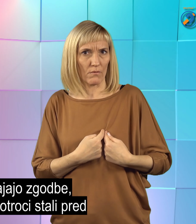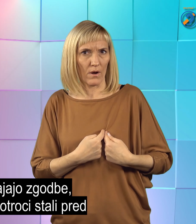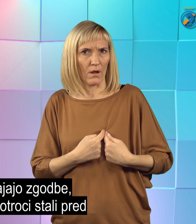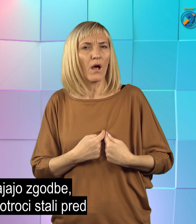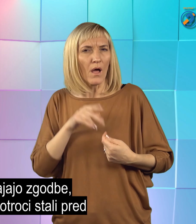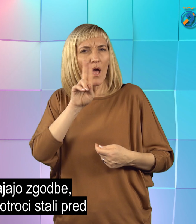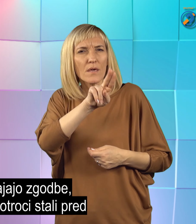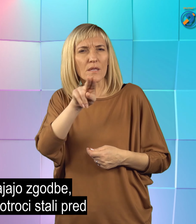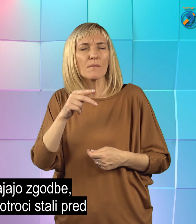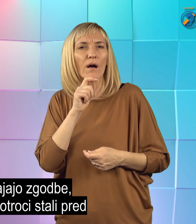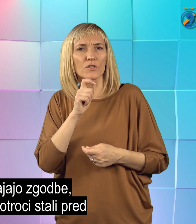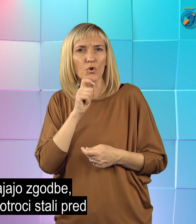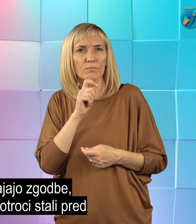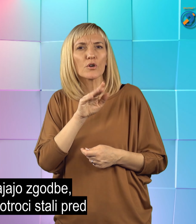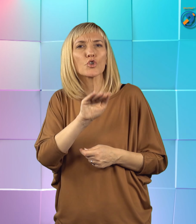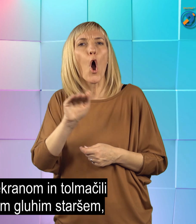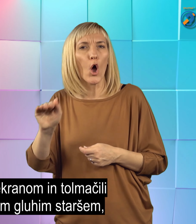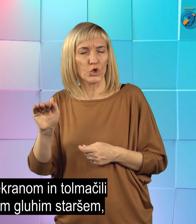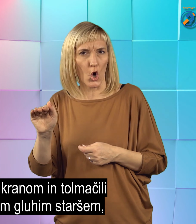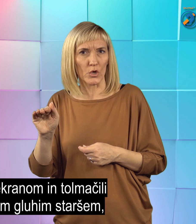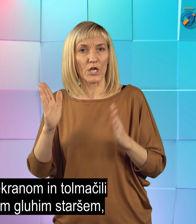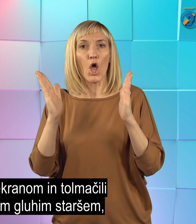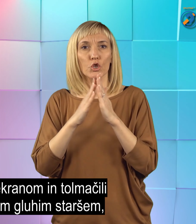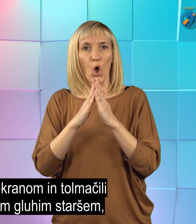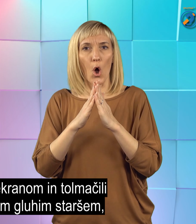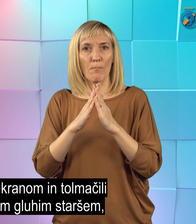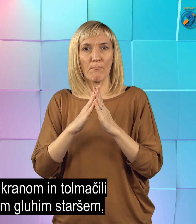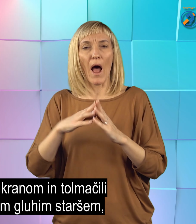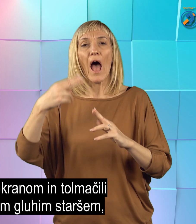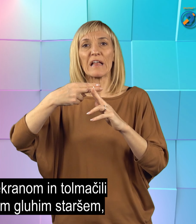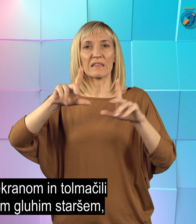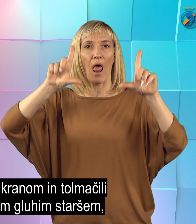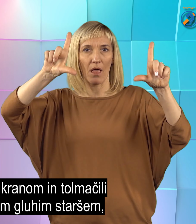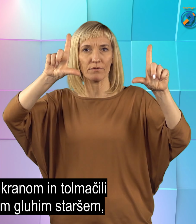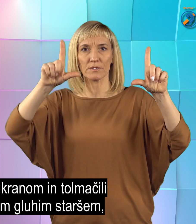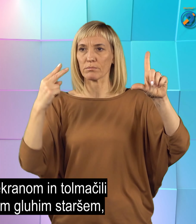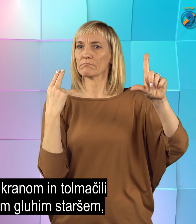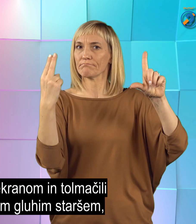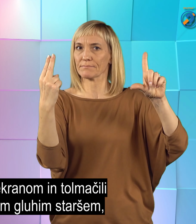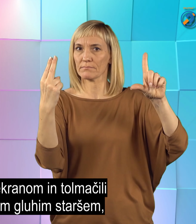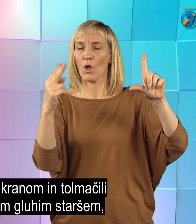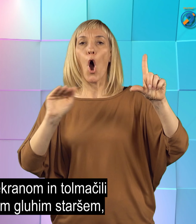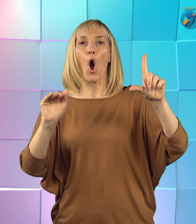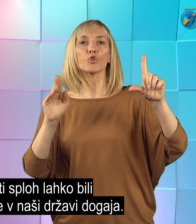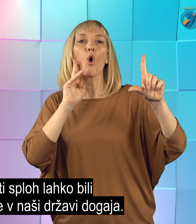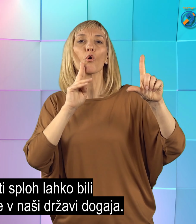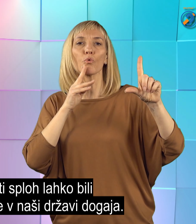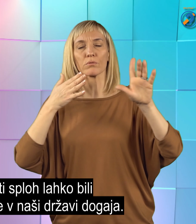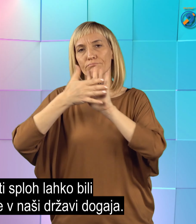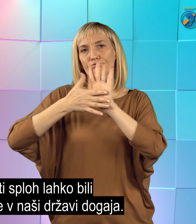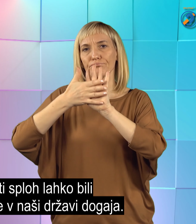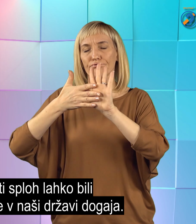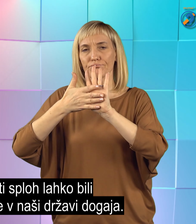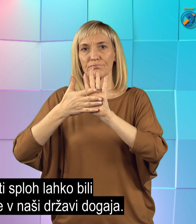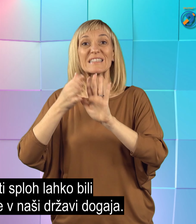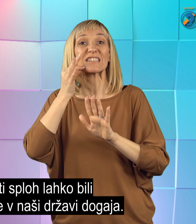kako so ti otroci stali pred televizijskim ekranom in tolmačili dnevnik svojim gluhim staršem, zato da so ti lahko pravzaprav